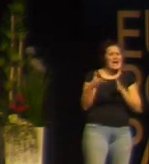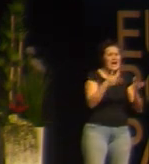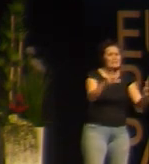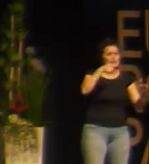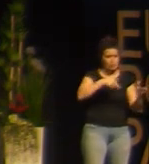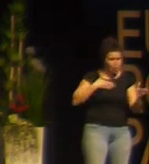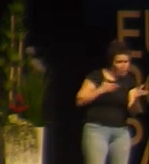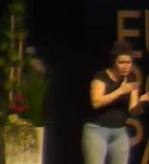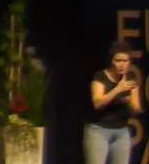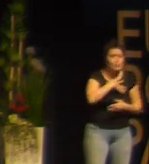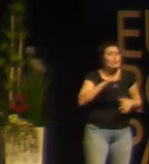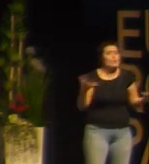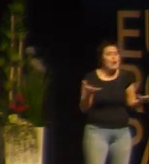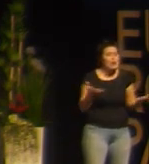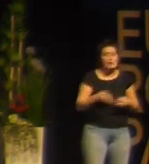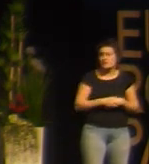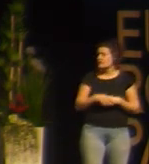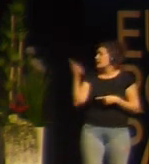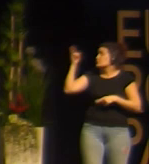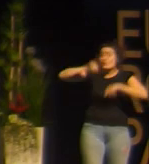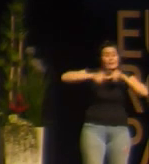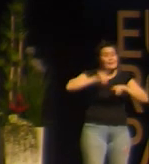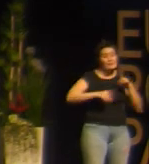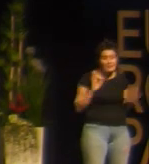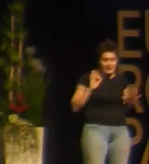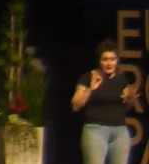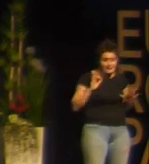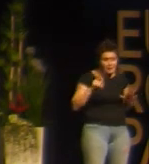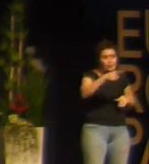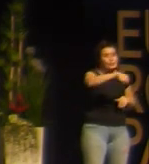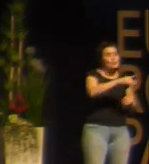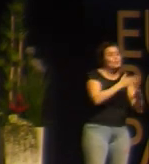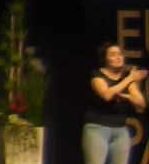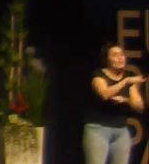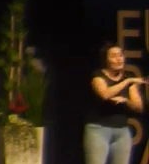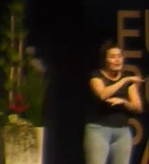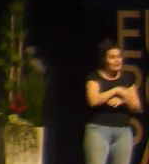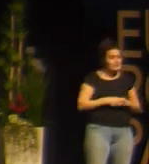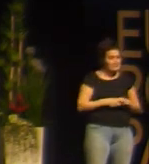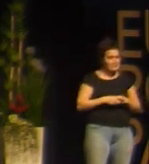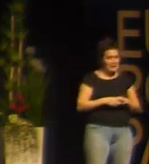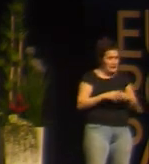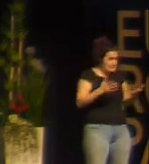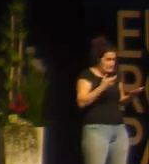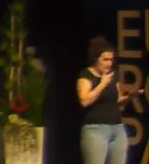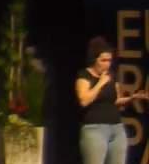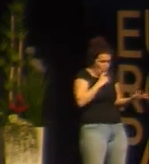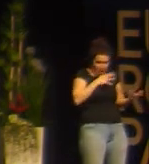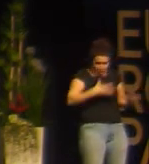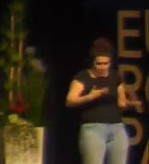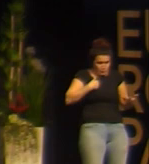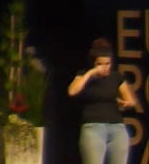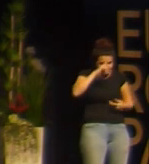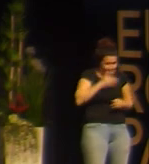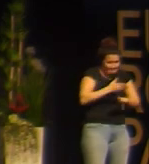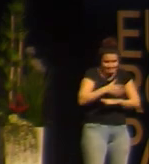decía aquí es que eso depende en buena medida del lugar a donde vayas es que cómo están las cosas no sé a dónde